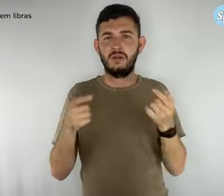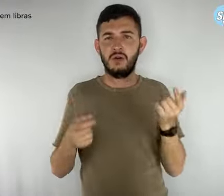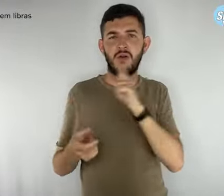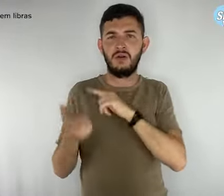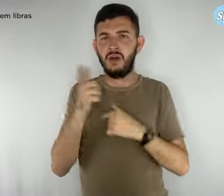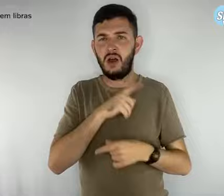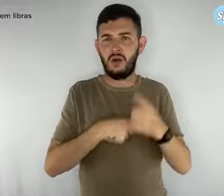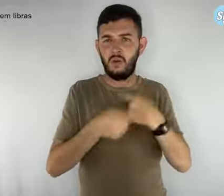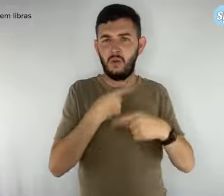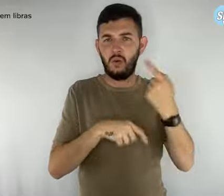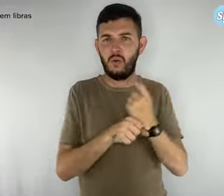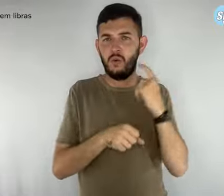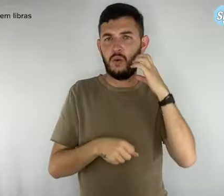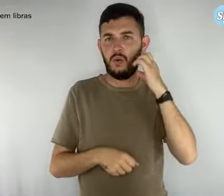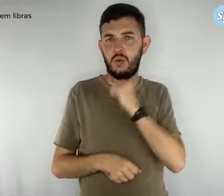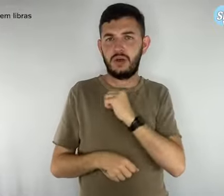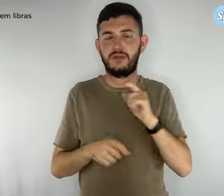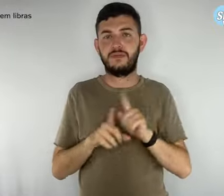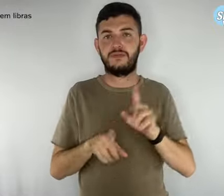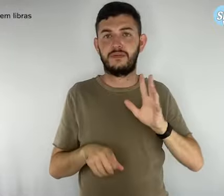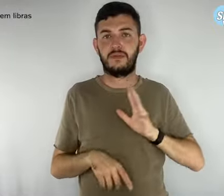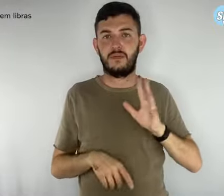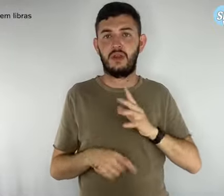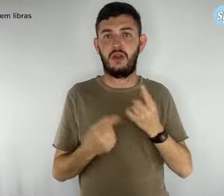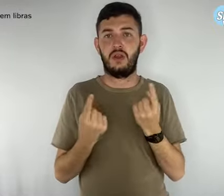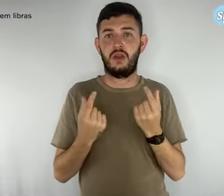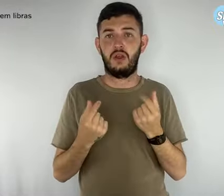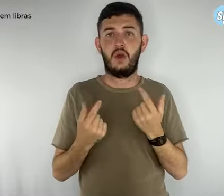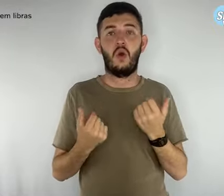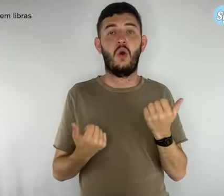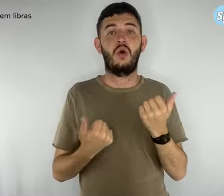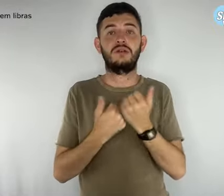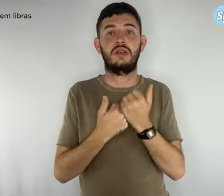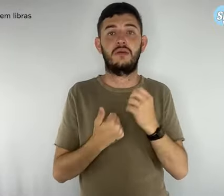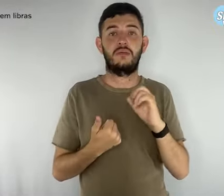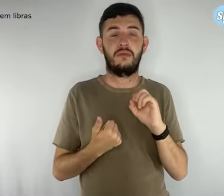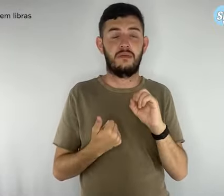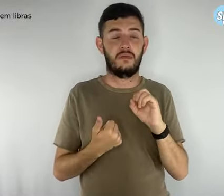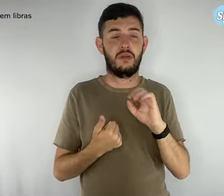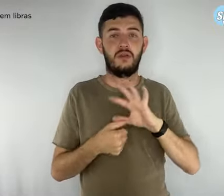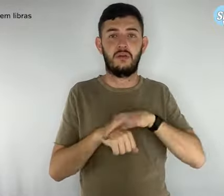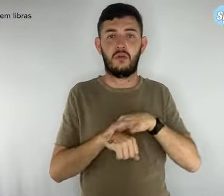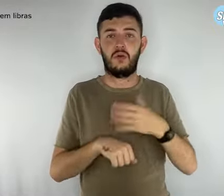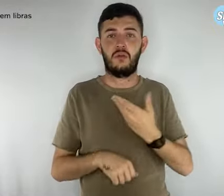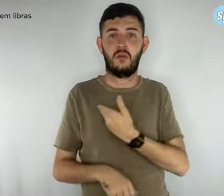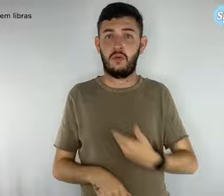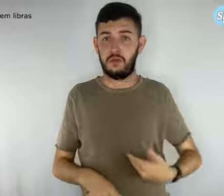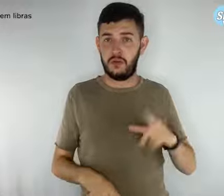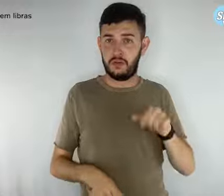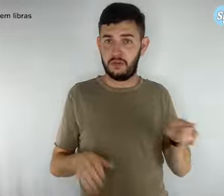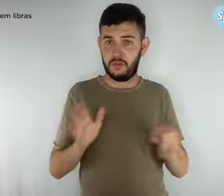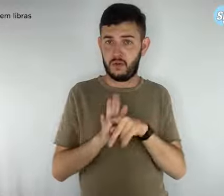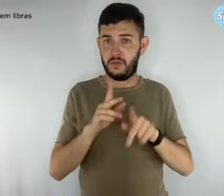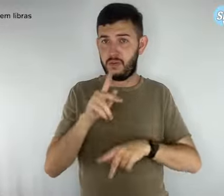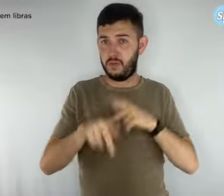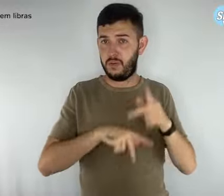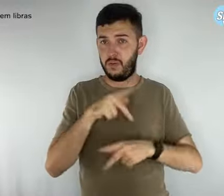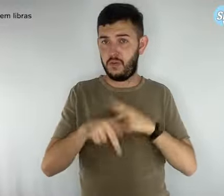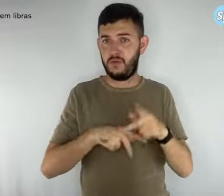riquezas, os orçamentos e os patrimônios públicos que deveriam servir ao povo. No caso de Dilma